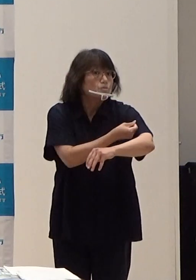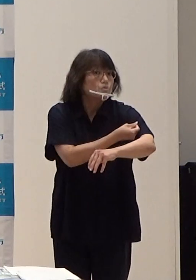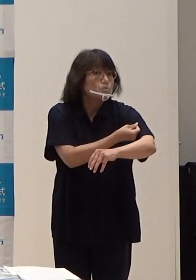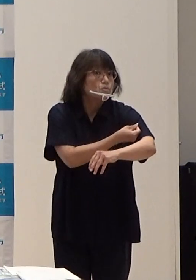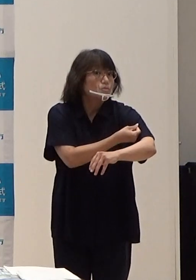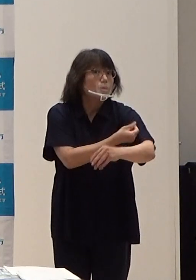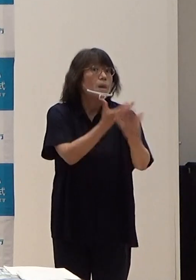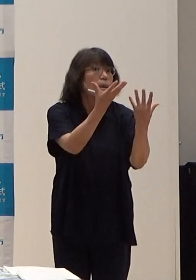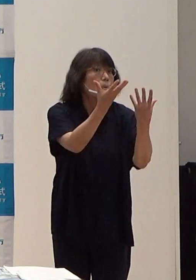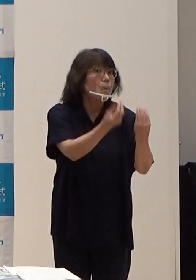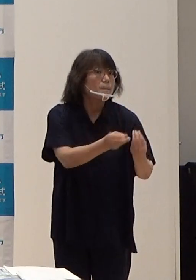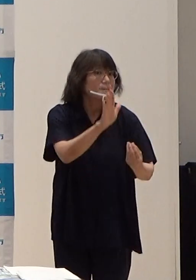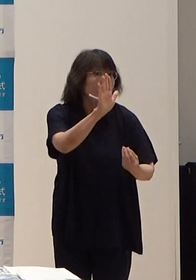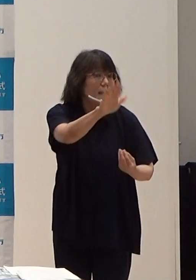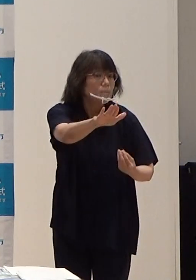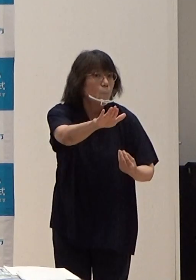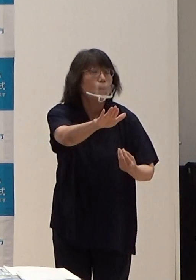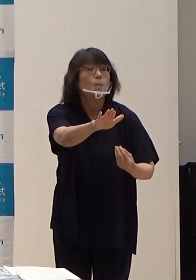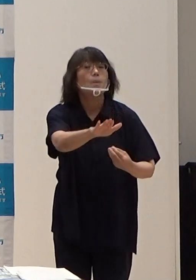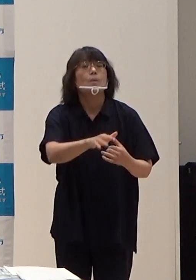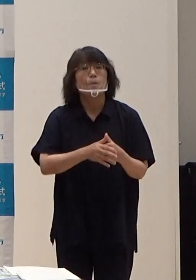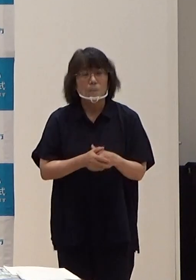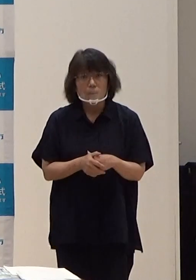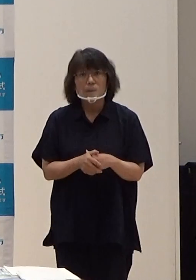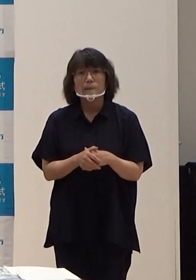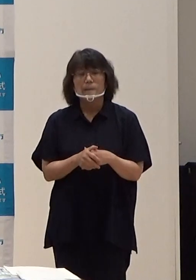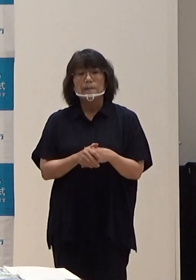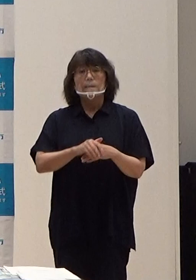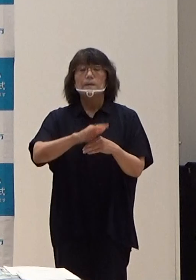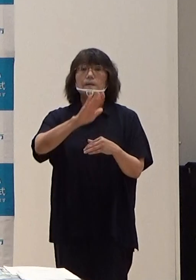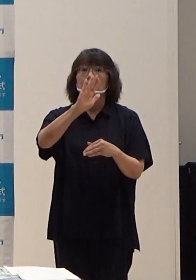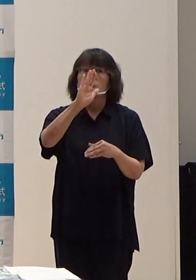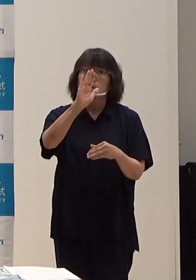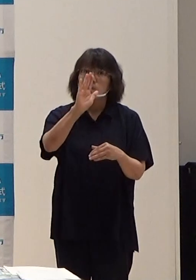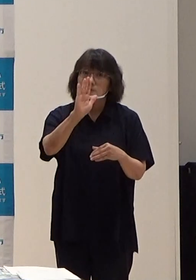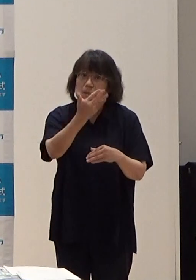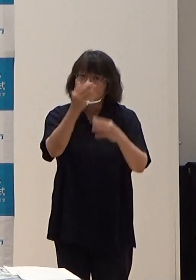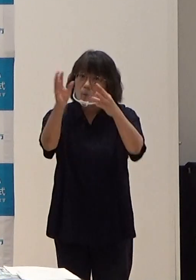たが、残念ながら罹患されたということは、